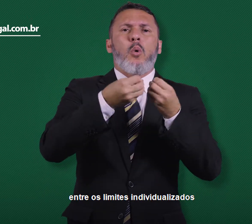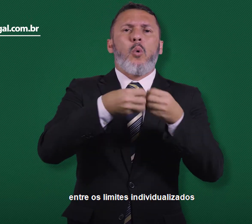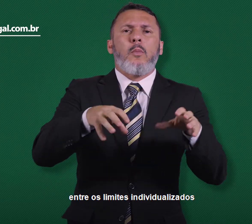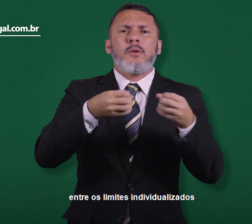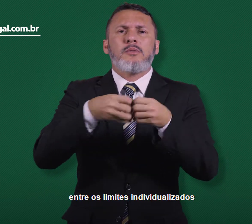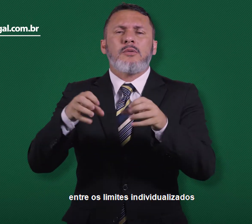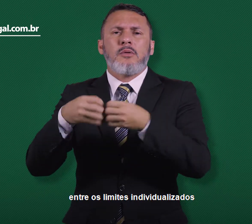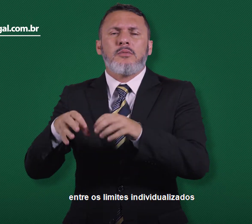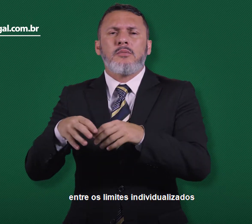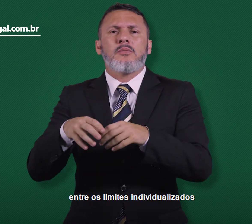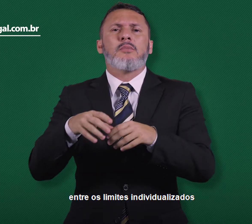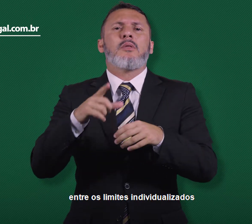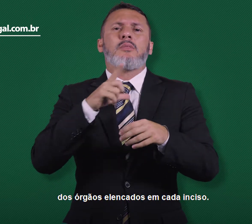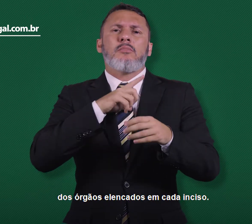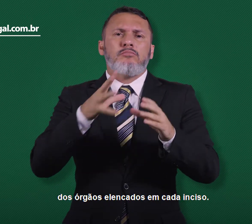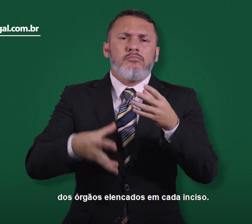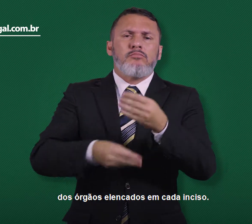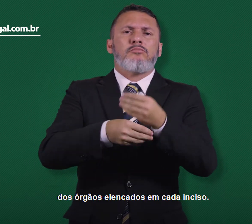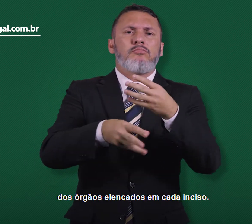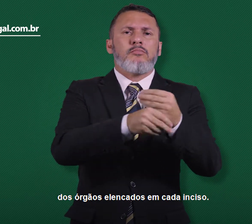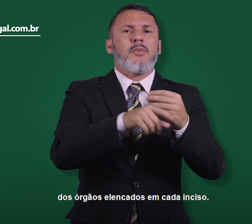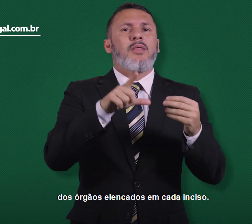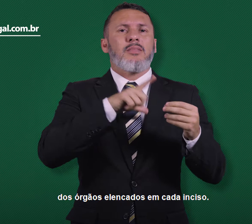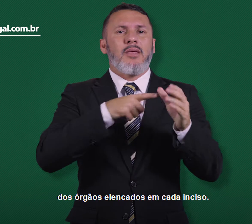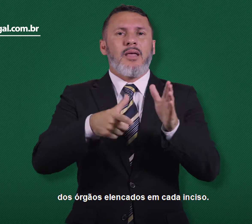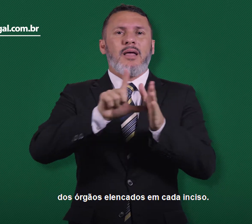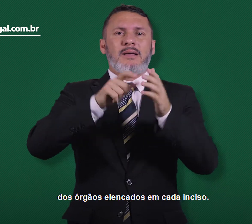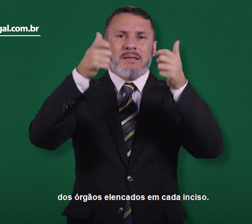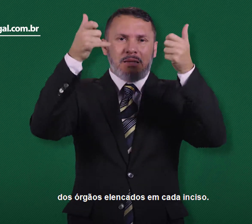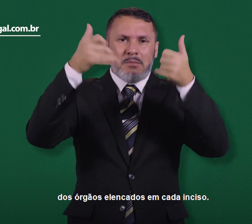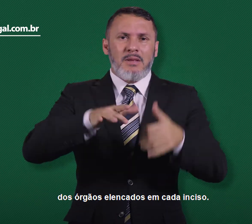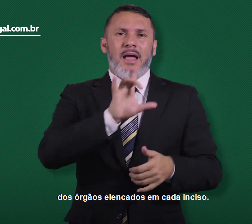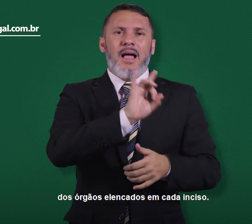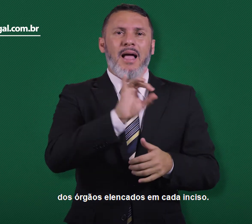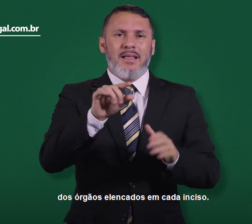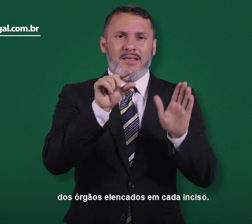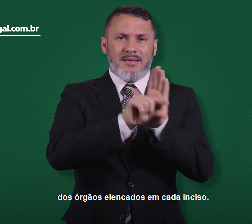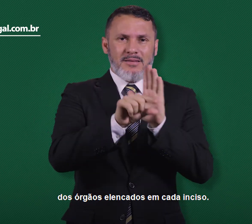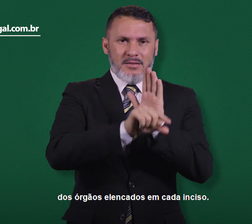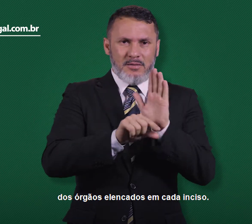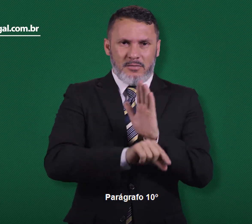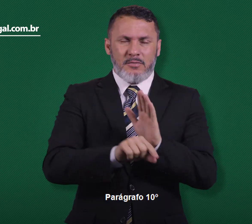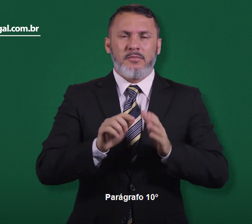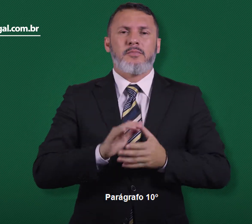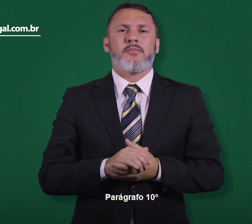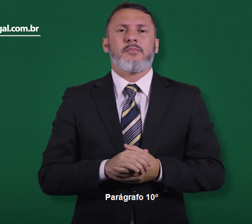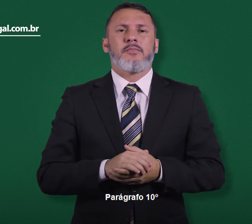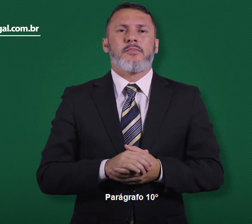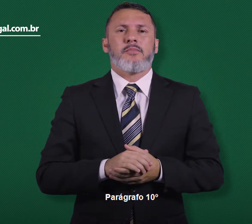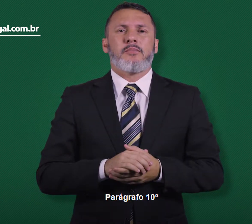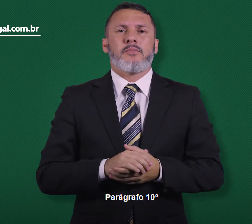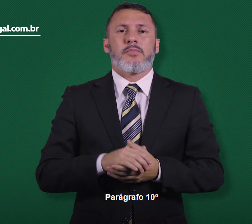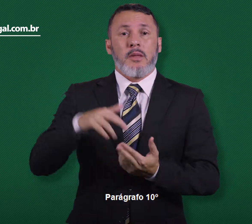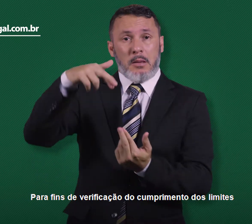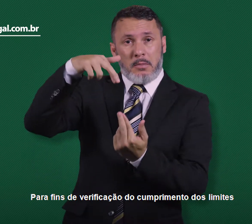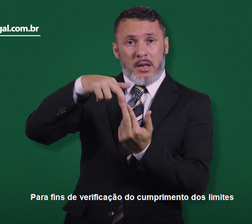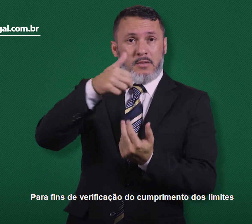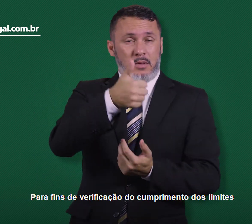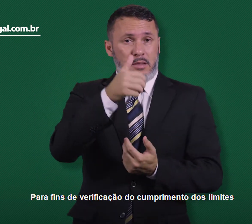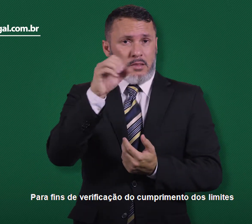limites individualizados dos órgãos elencados em cada inciso. Parágrafo 10º. Para fins de